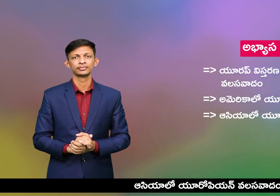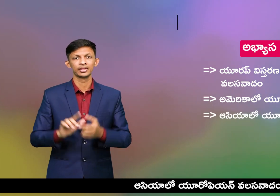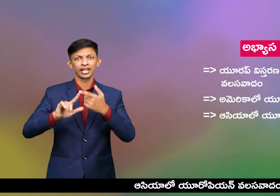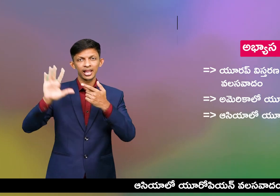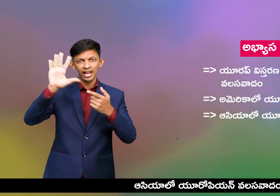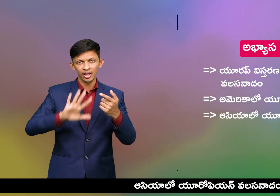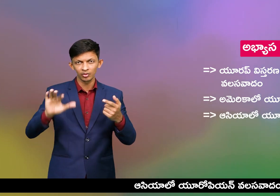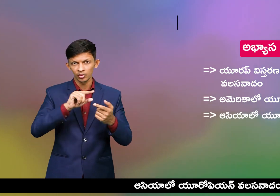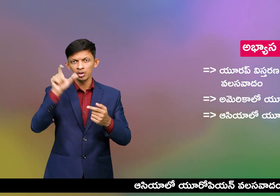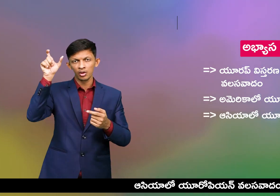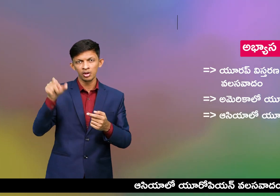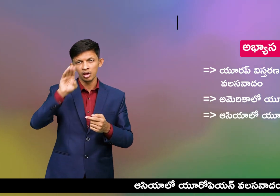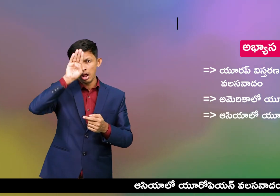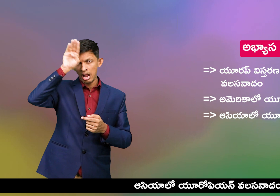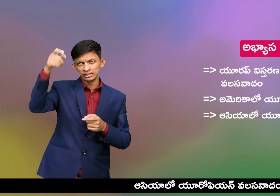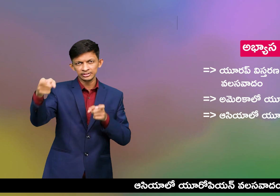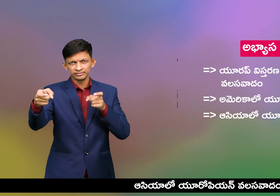ఆసియాలో యూరోపియన్ వలసవాదం,